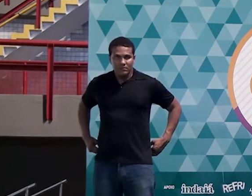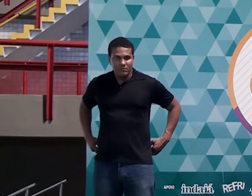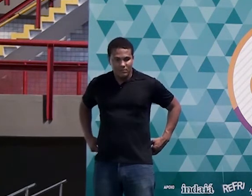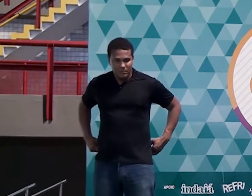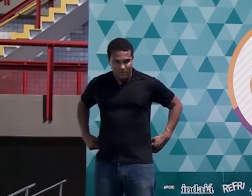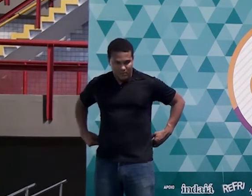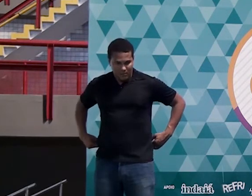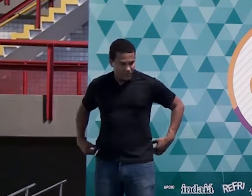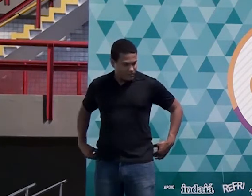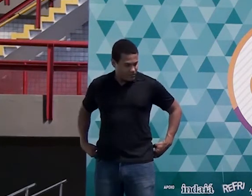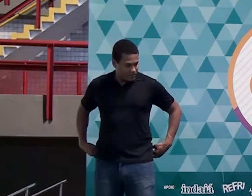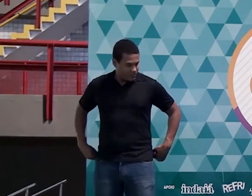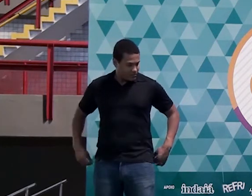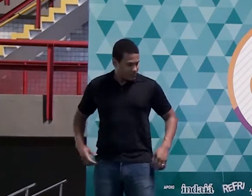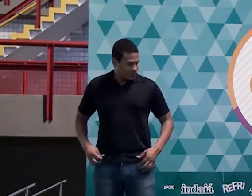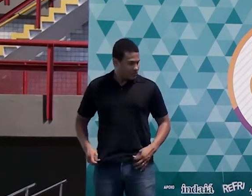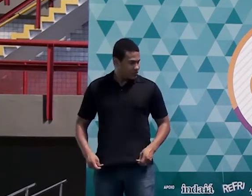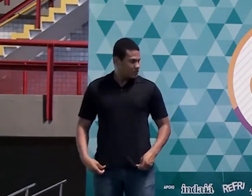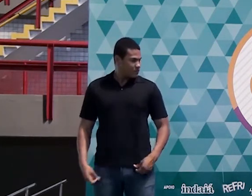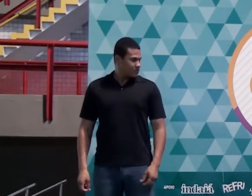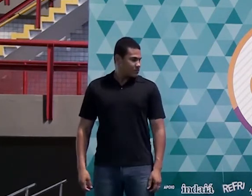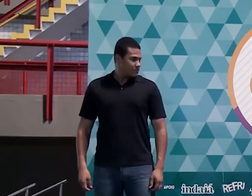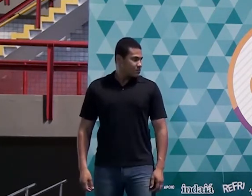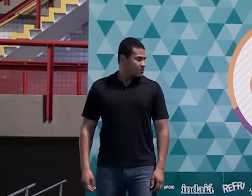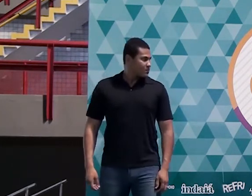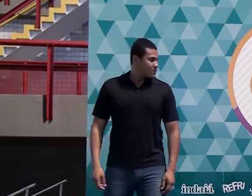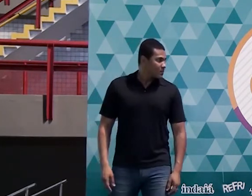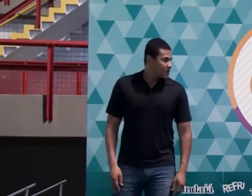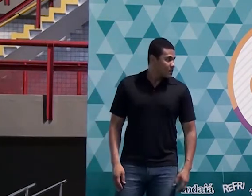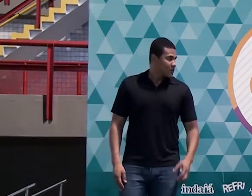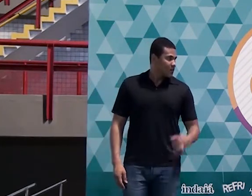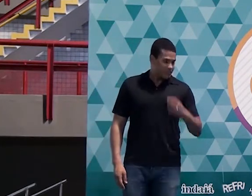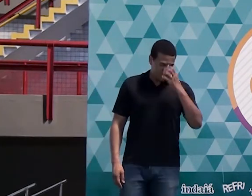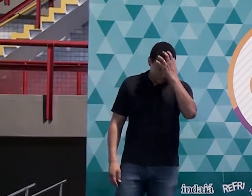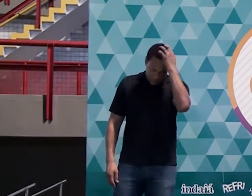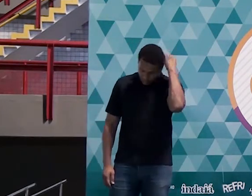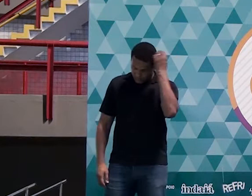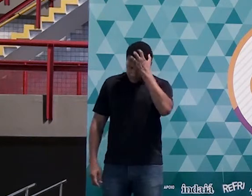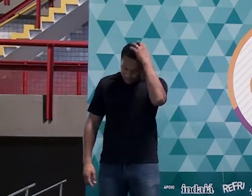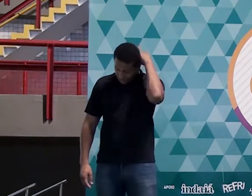Vamos lá. Vamos pegar uma questãozinha aqui para você entender a vida do servo.